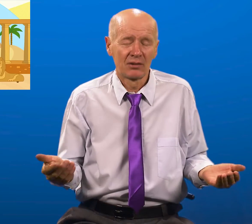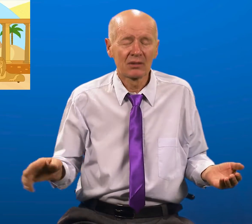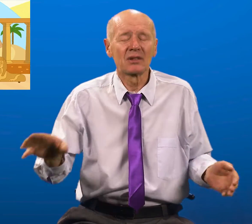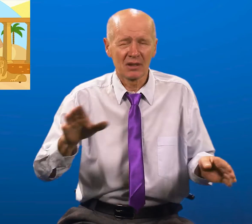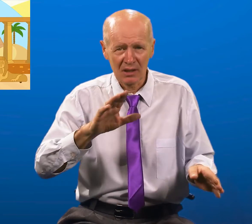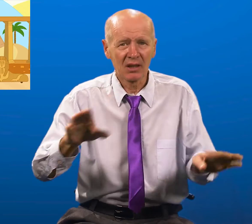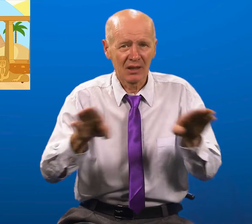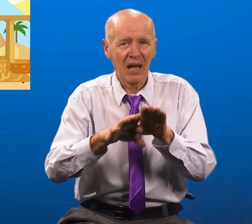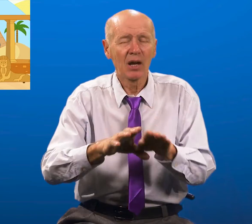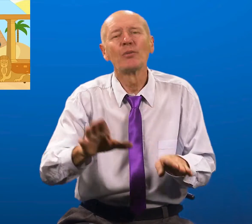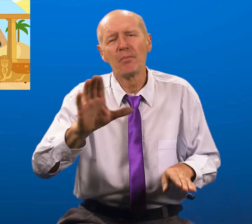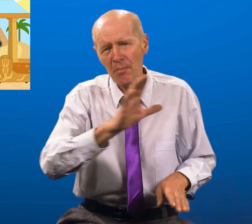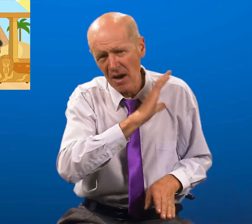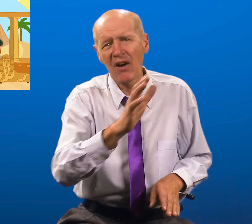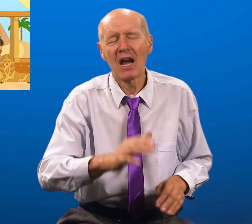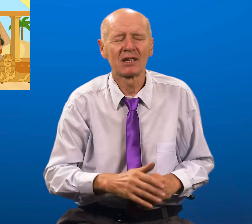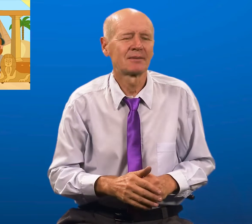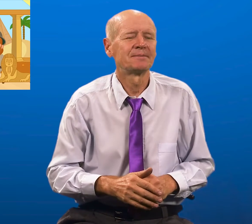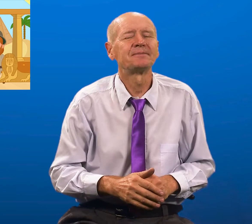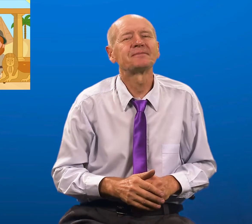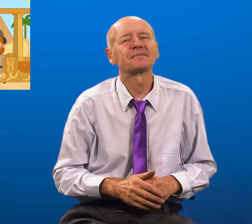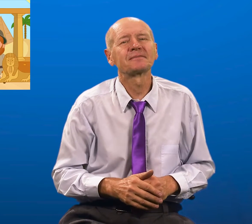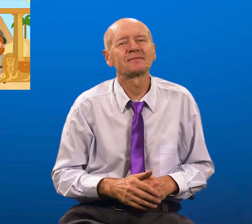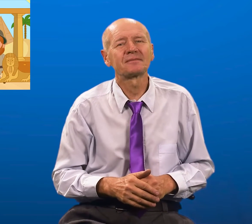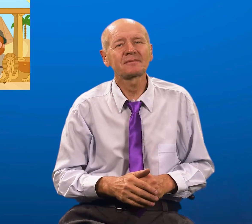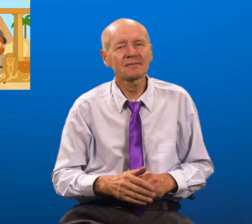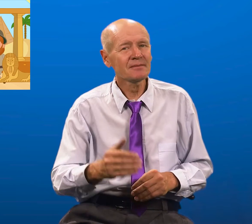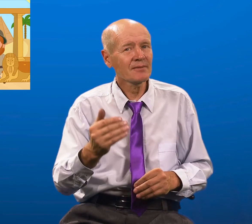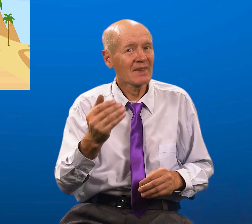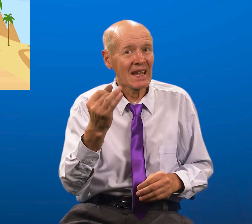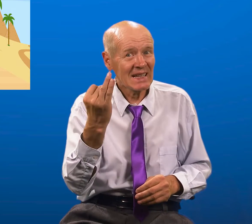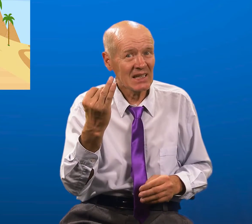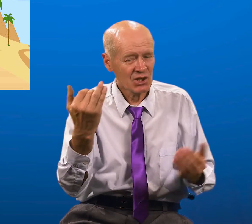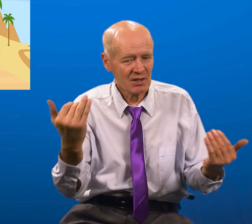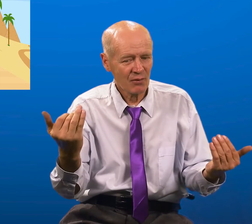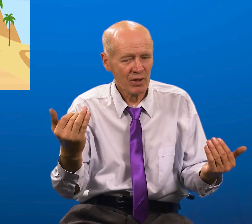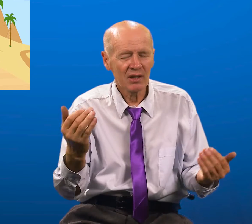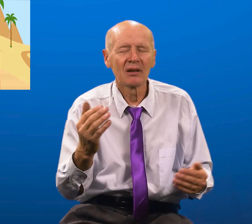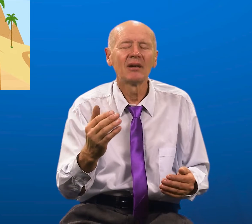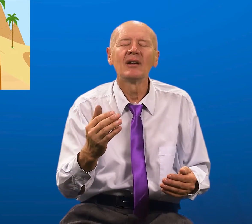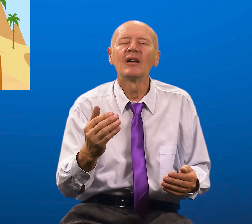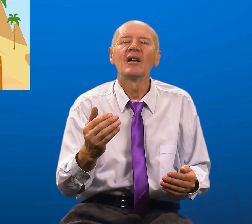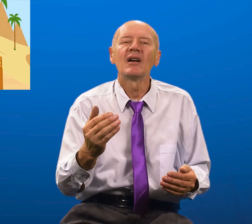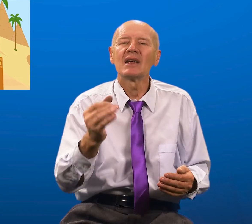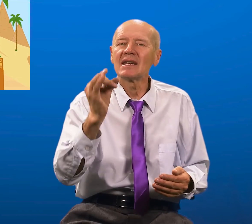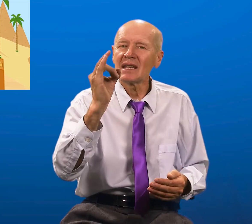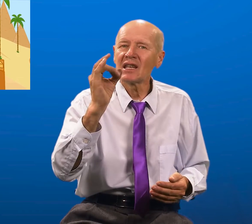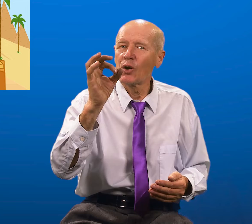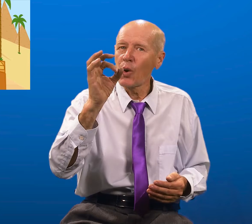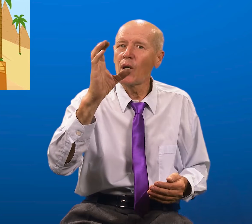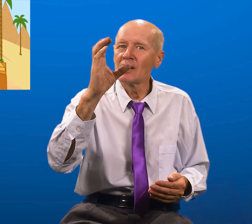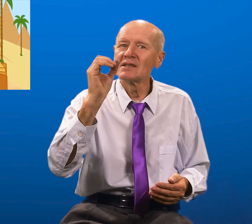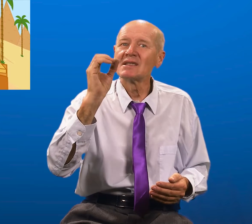в наших историях, но сегодня... Мы будем говорить про Иосифа, который по воле Божией